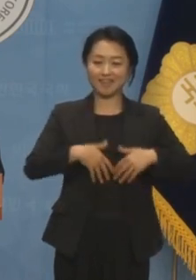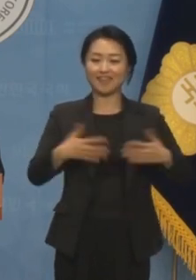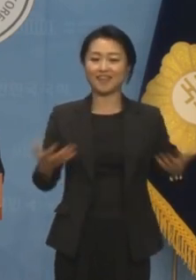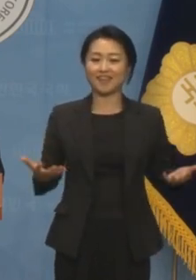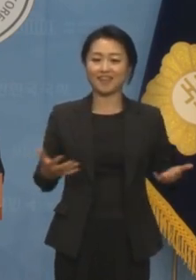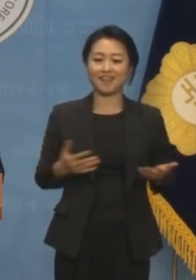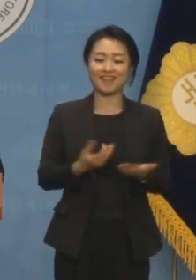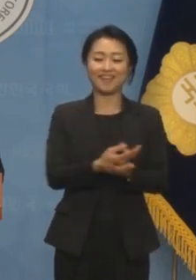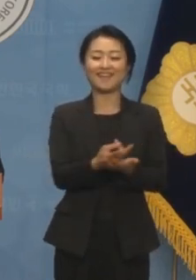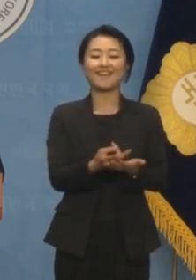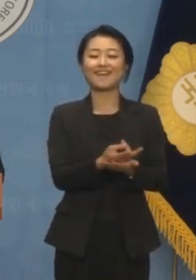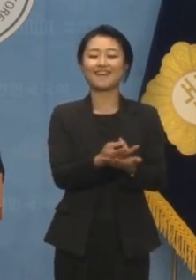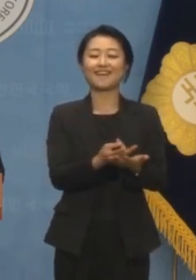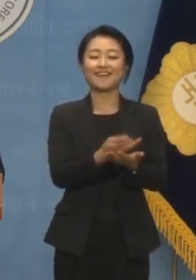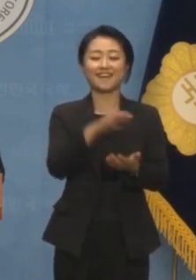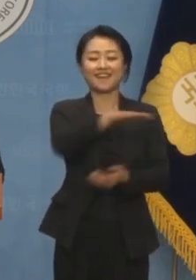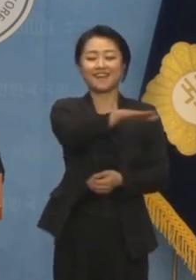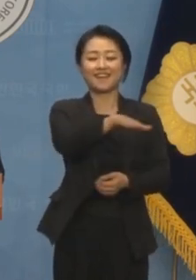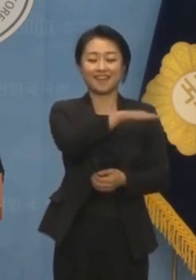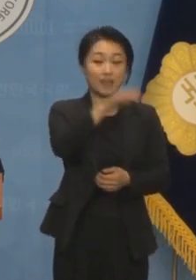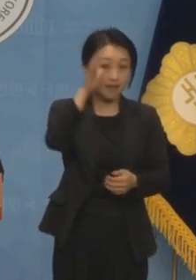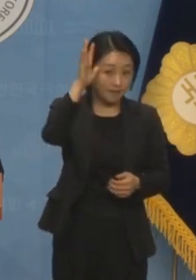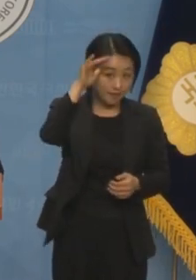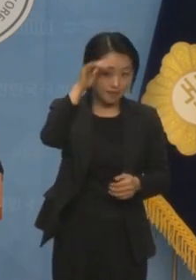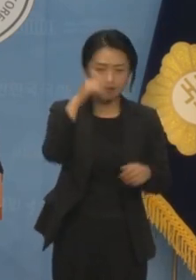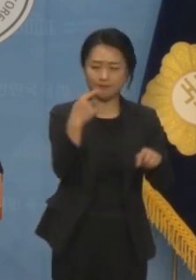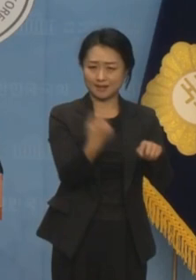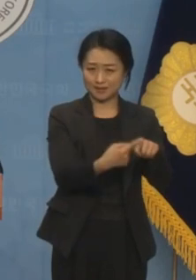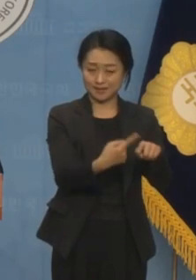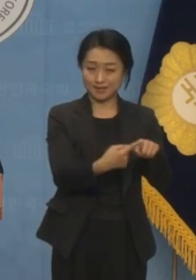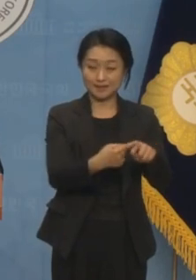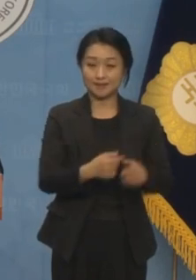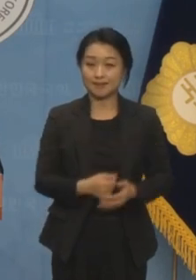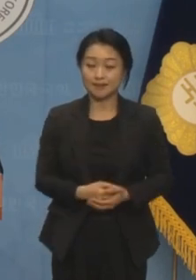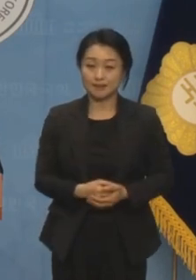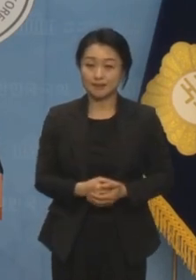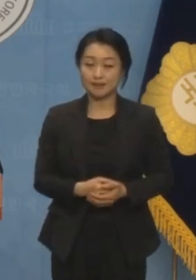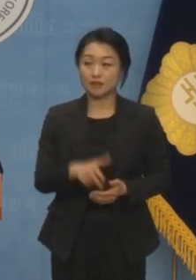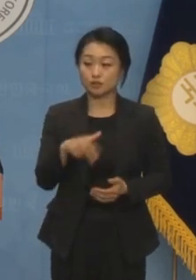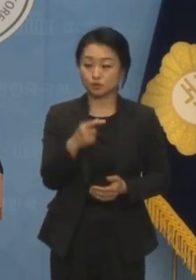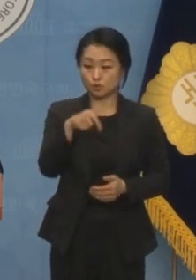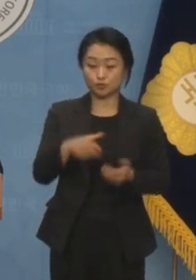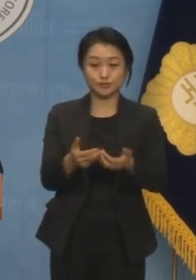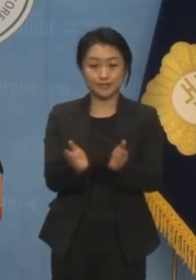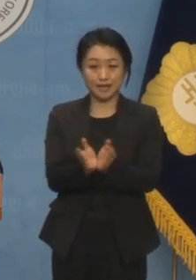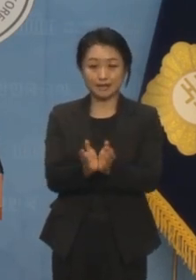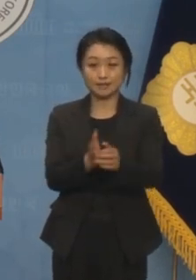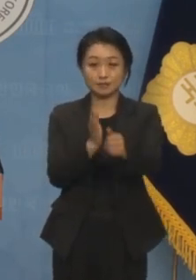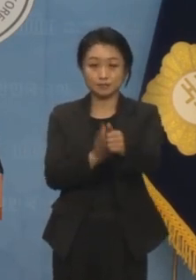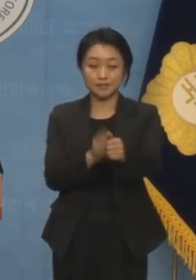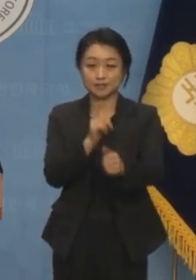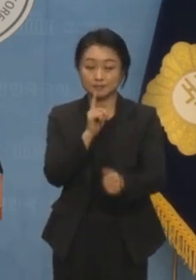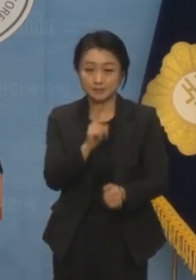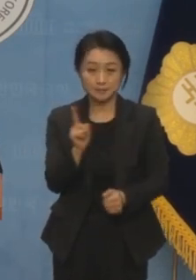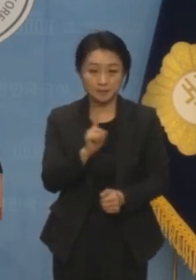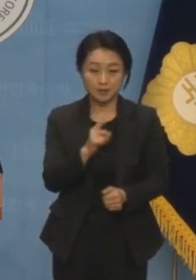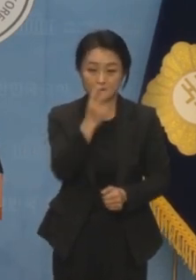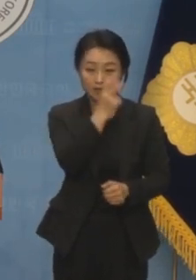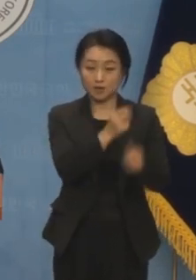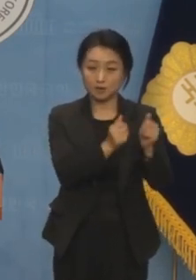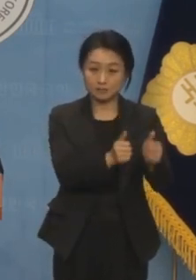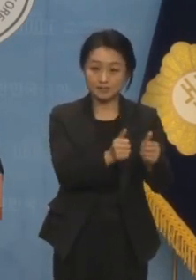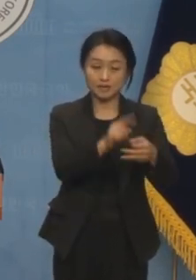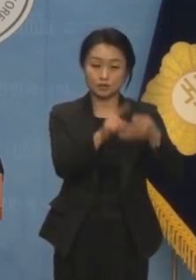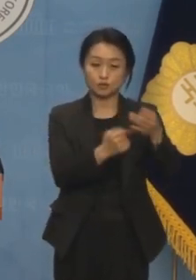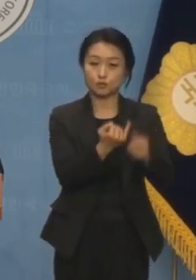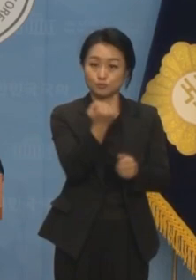애완검이라는 멸칭으로 검찰이 불리는 것 아닙니까? 조국 혁신당이 권합니다. 검찰은 김 씨를